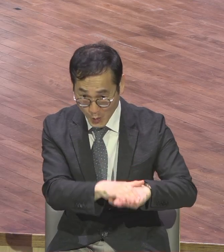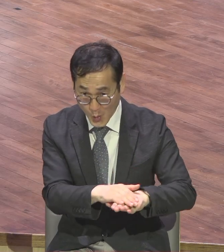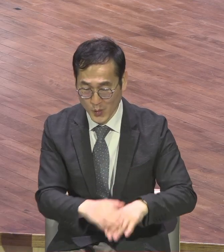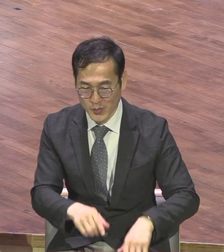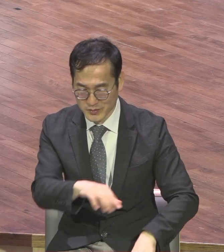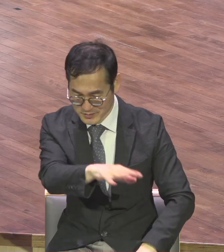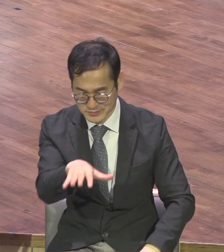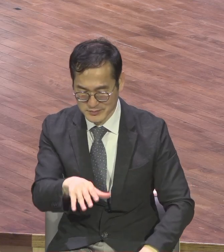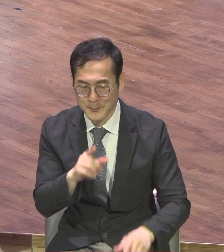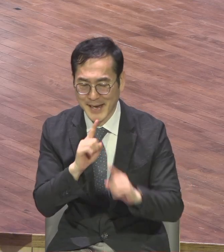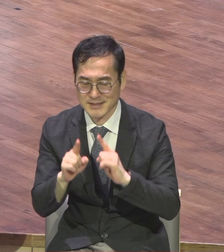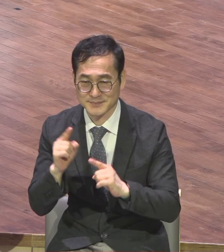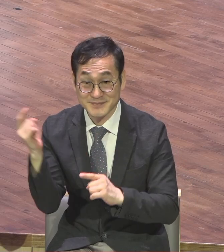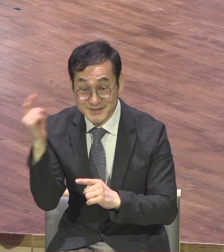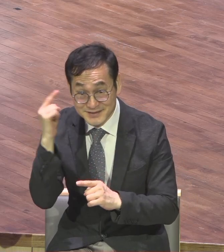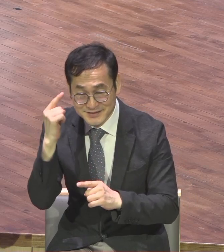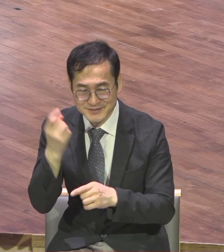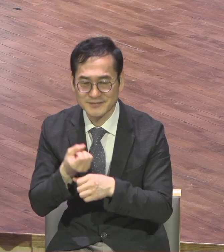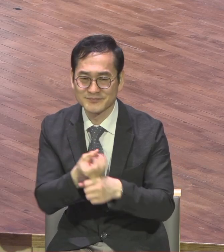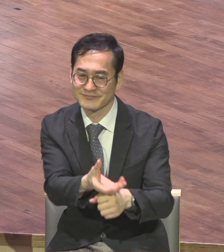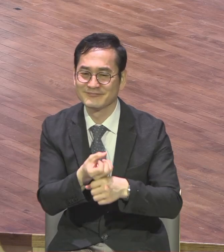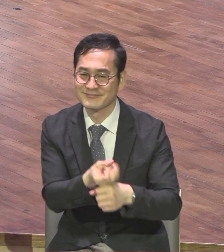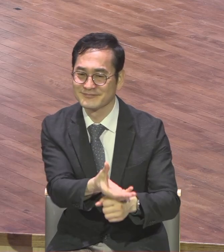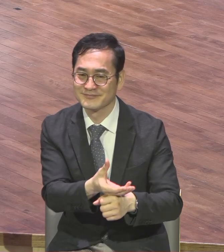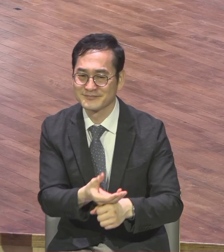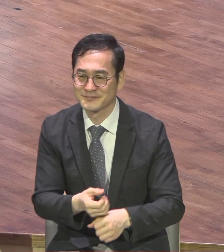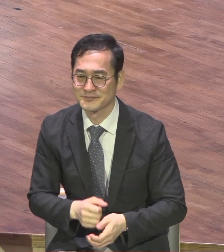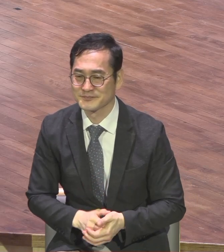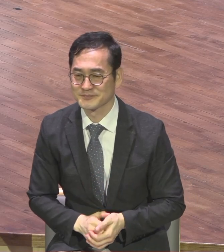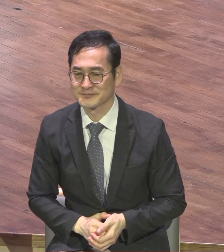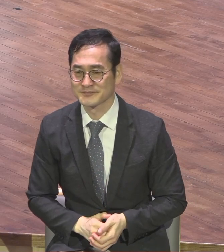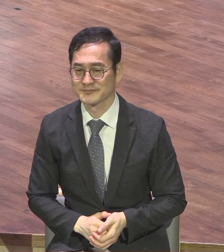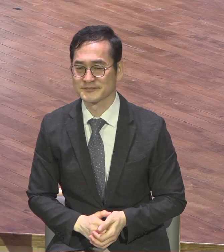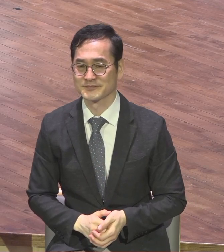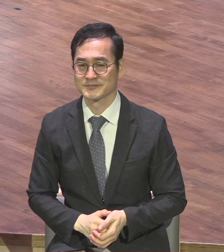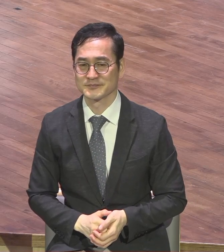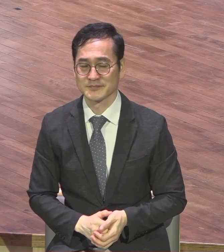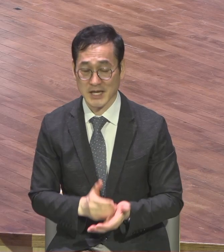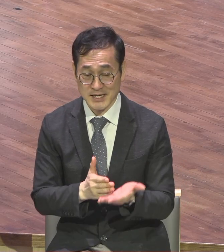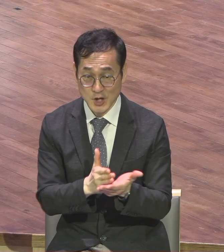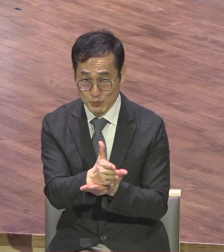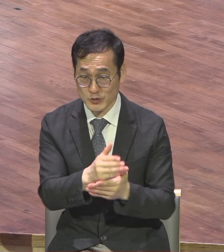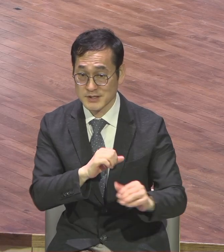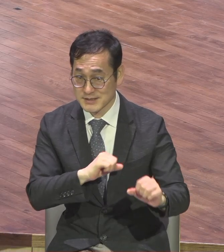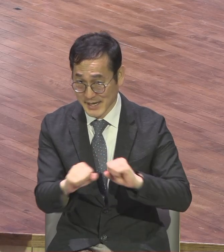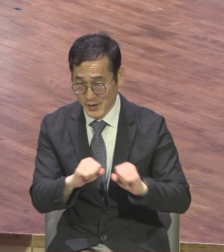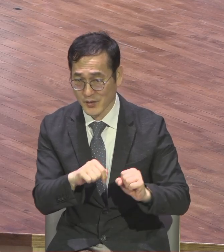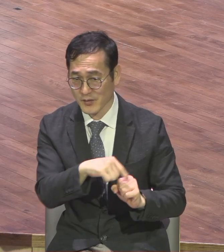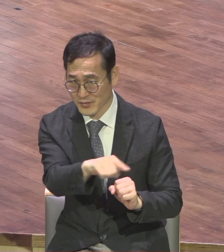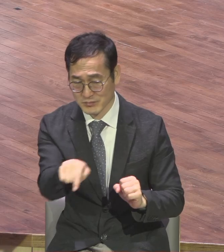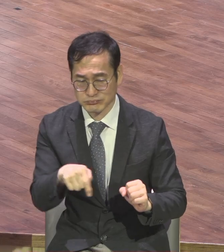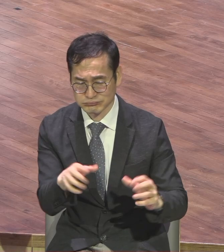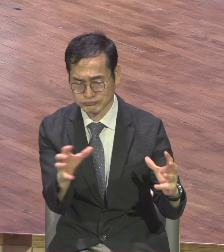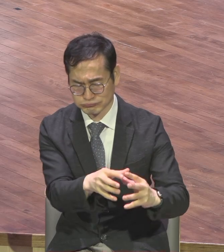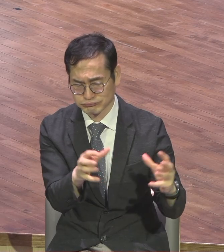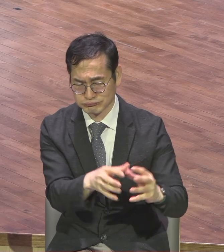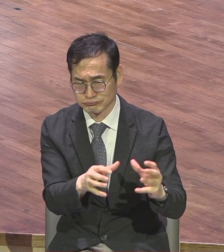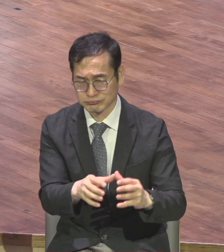자, 기능과 직업을 통해서 한 전문 사역이 그렇게 이루어져요.